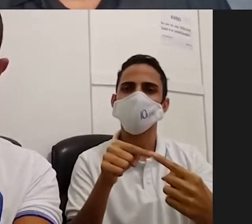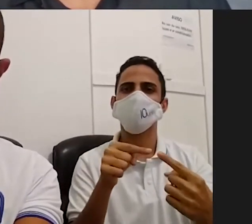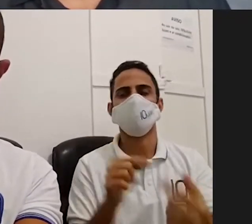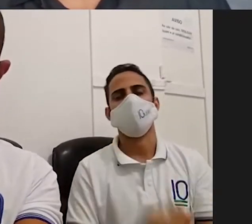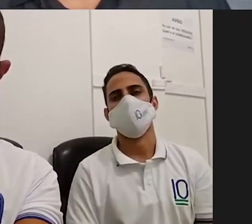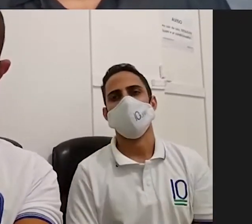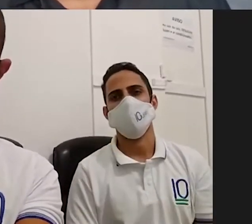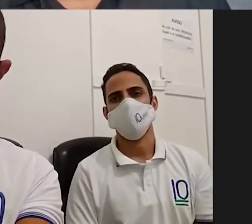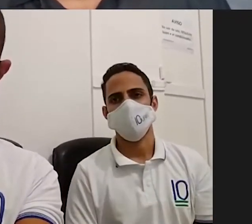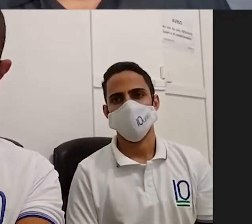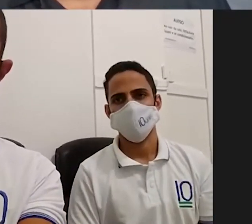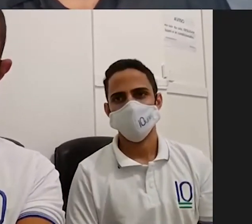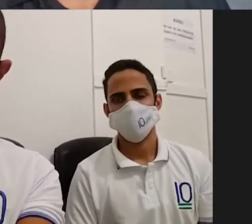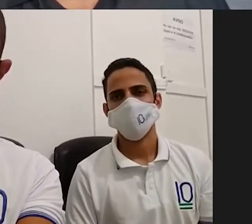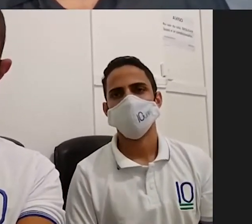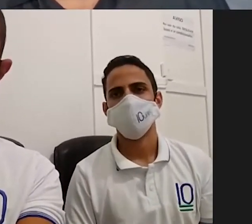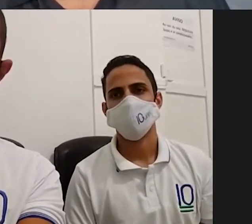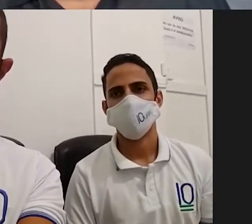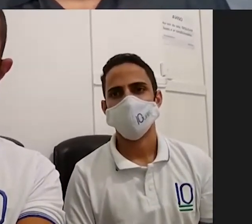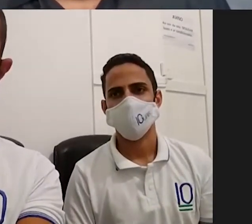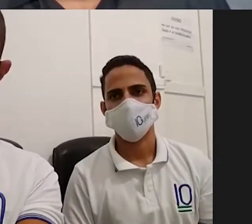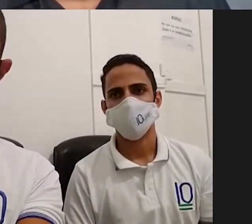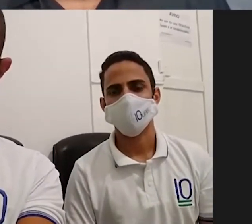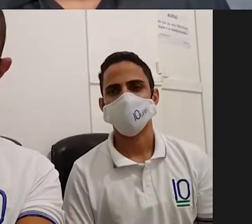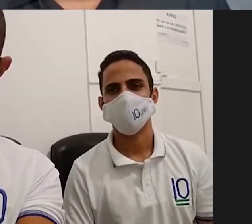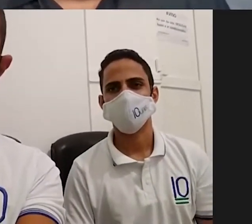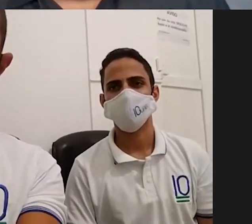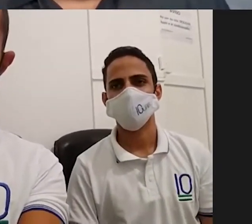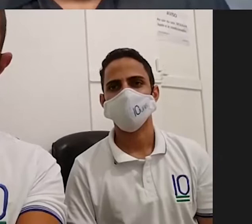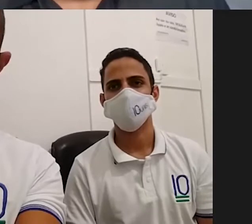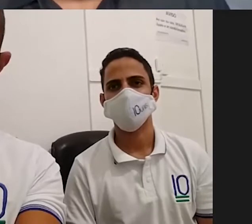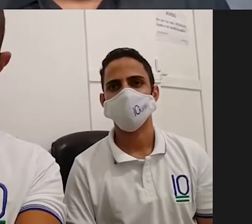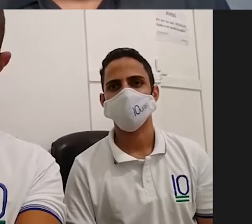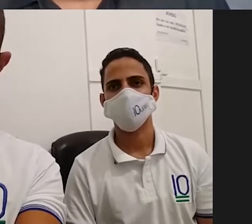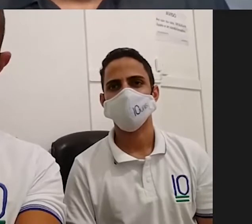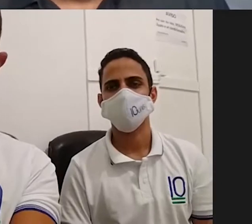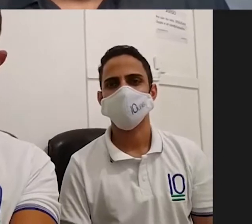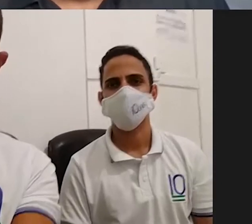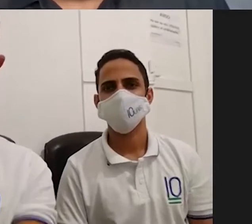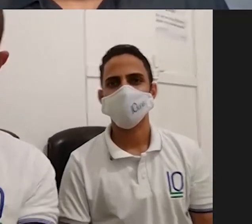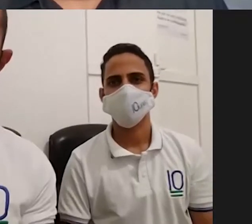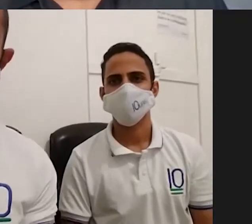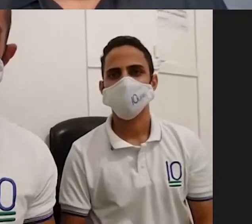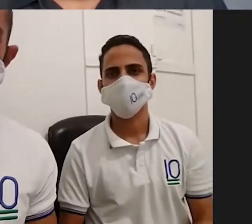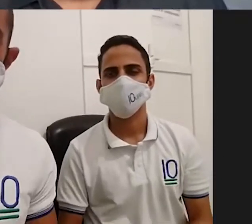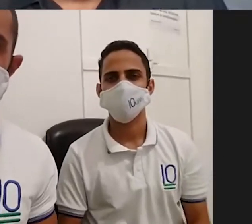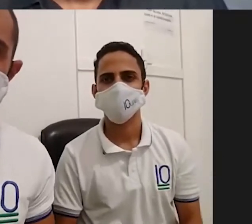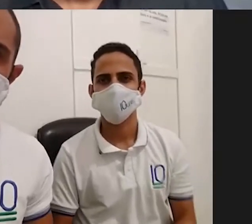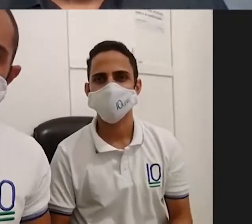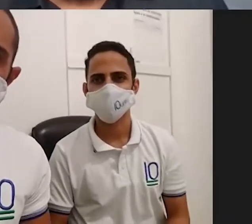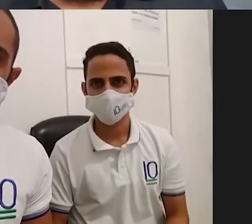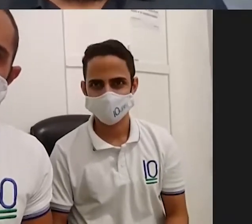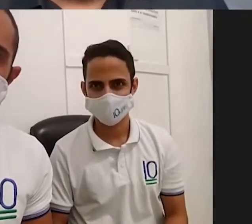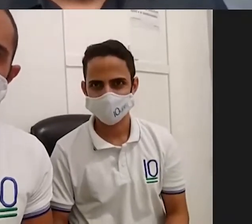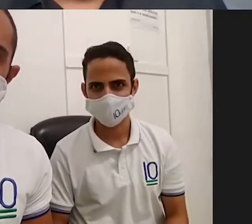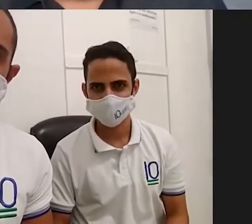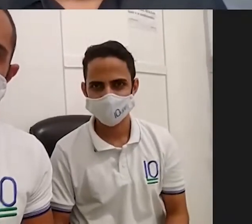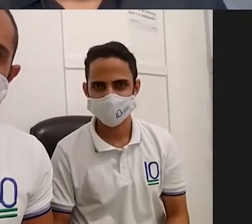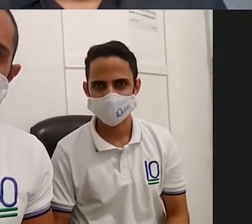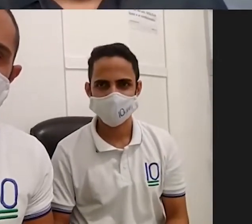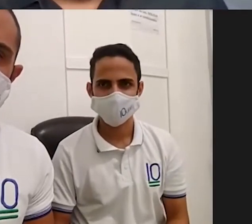essa pré-candidatura coletiva a vereador de Natal pelo Partido Solidariedade.